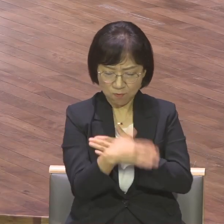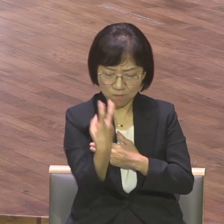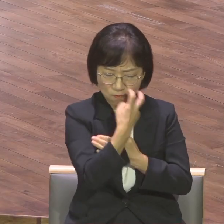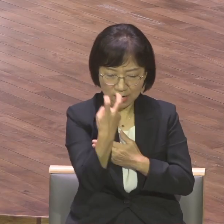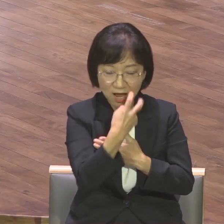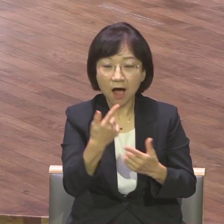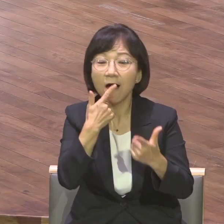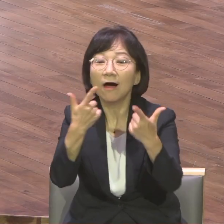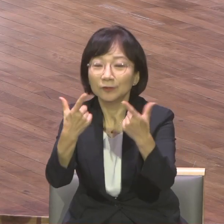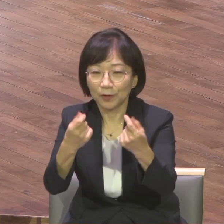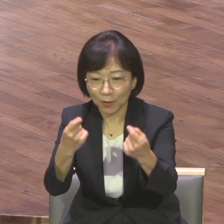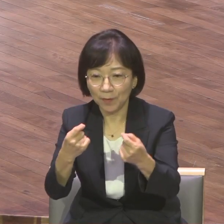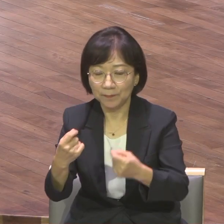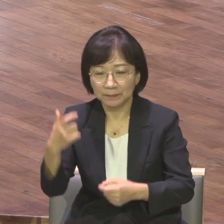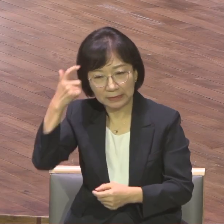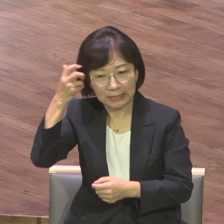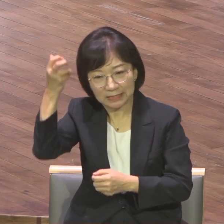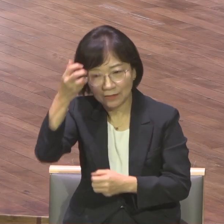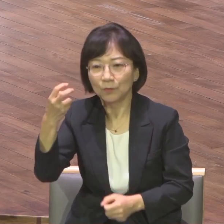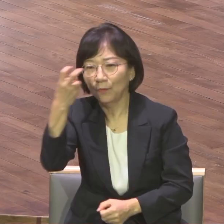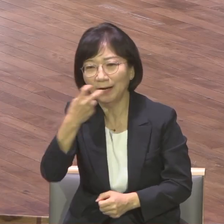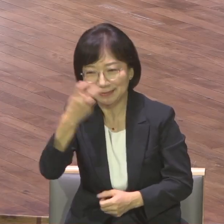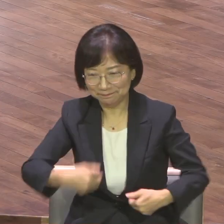자, 여러분 왜 제가 이 말씀 드립니까?